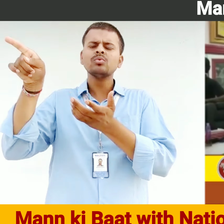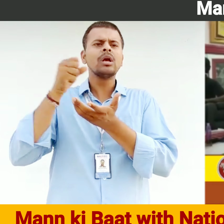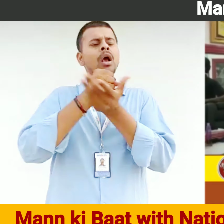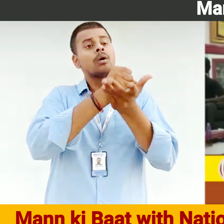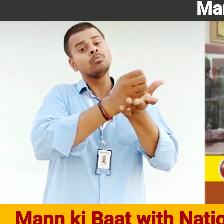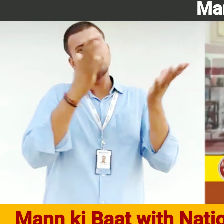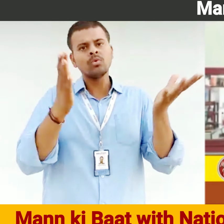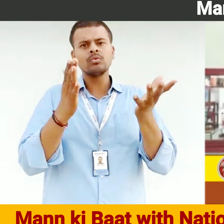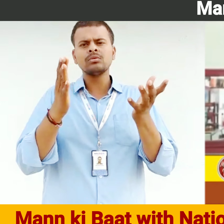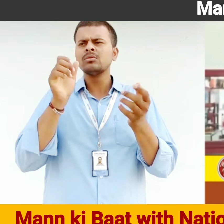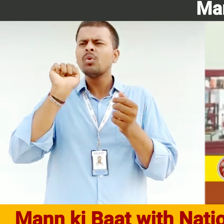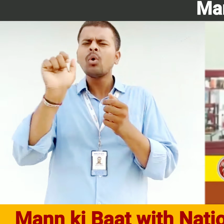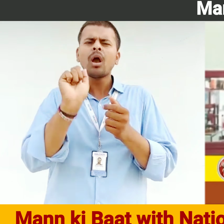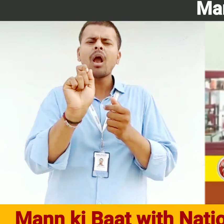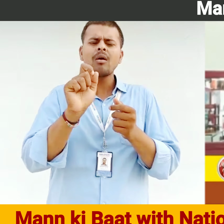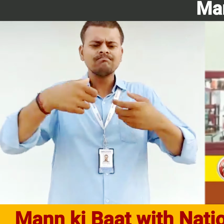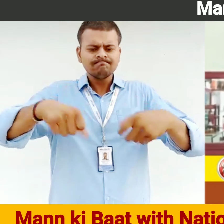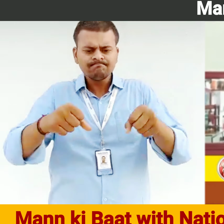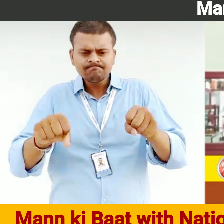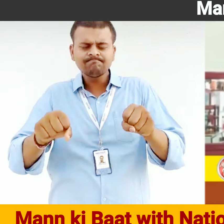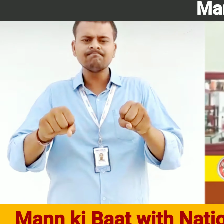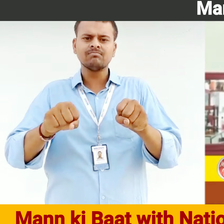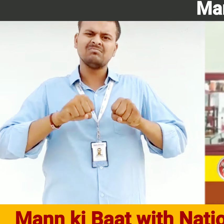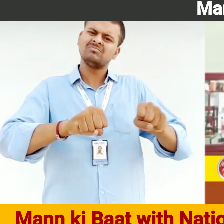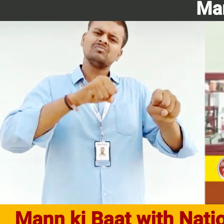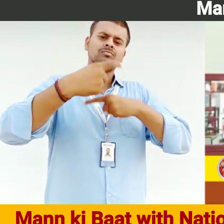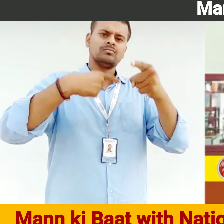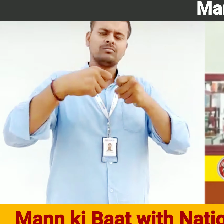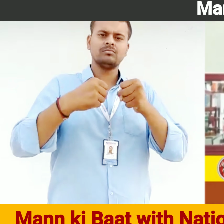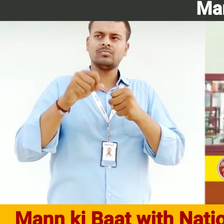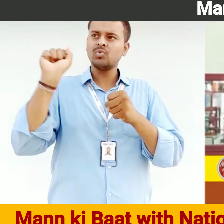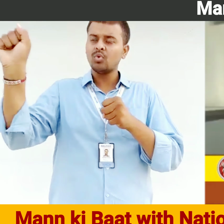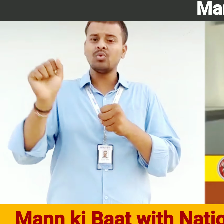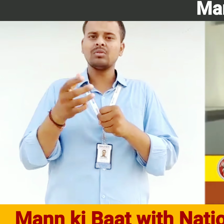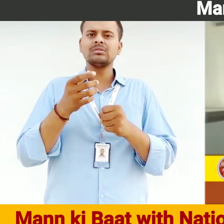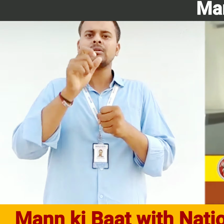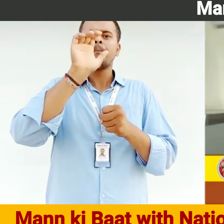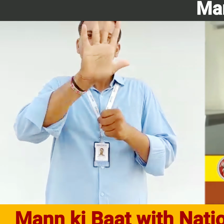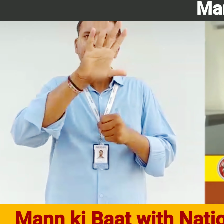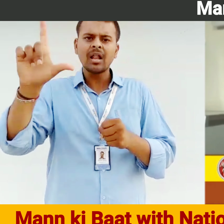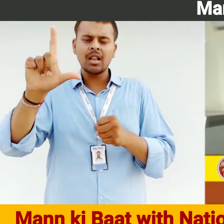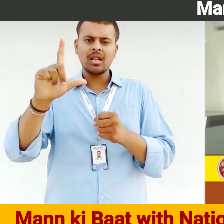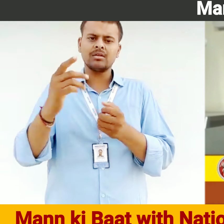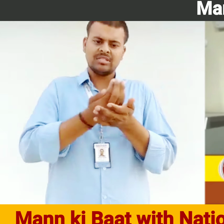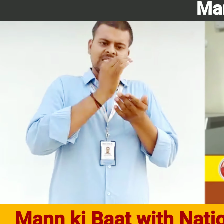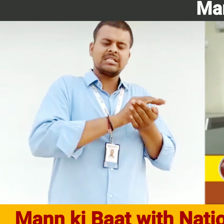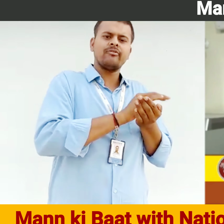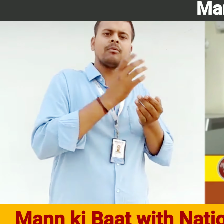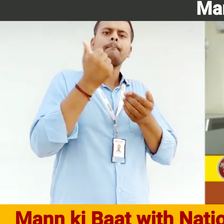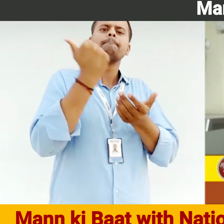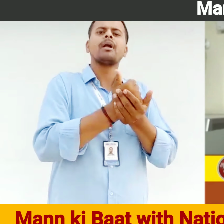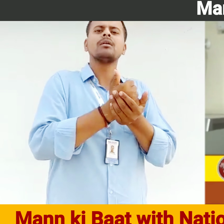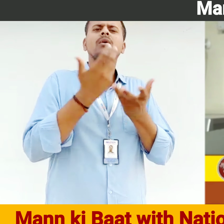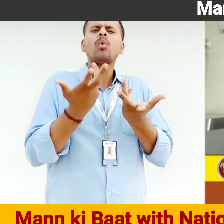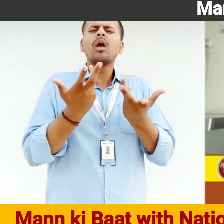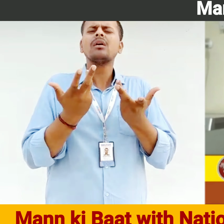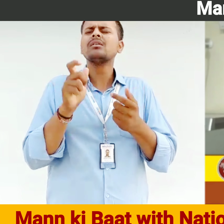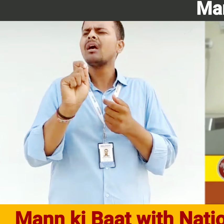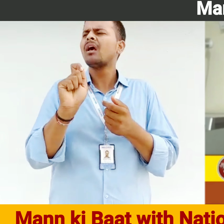अपनी बेटी की पढ़ाई के लिए 5 लाख रुपए बचाए थे, लेकिन इन्होंने ये पूरी राशि इस